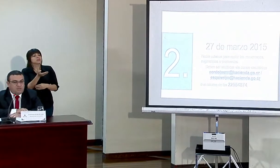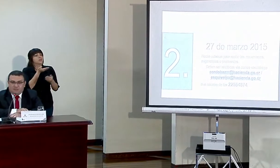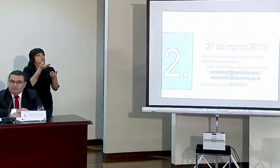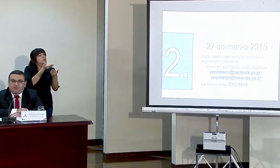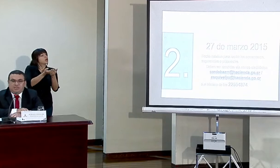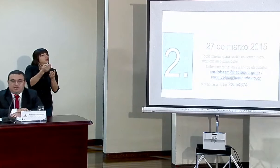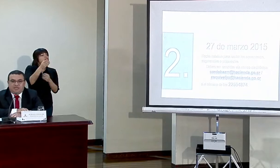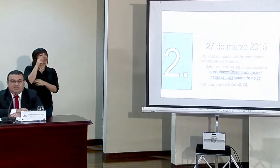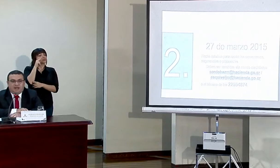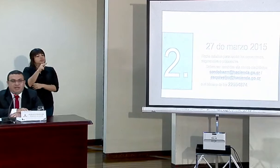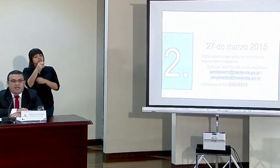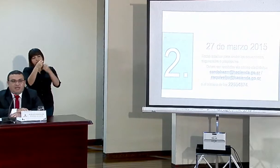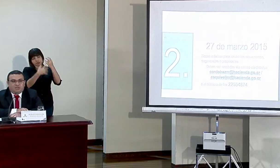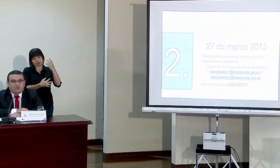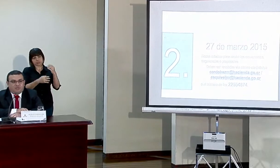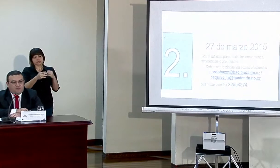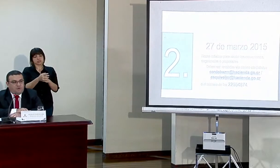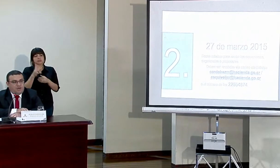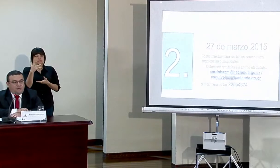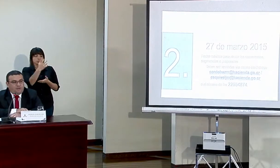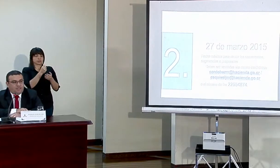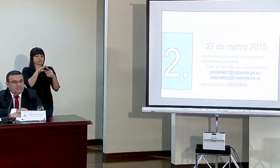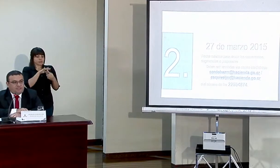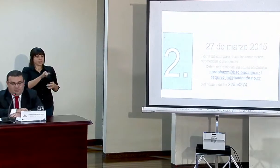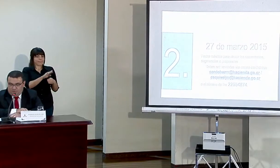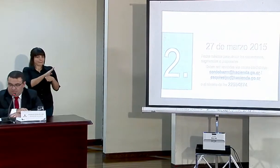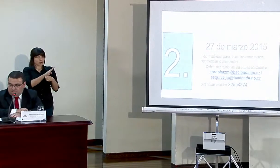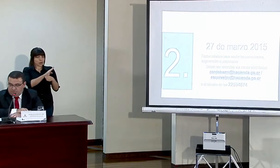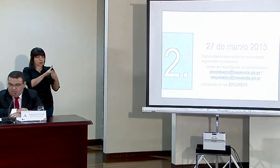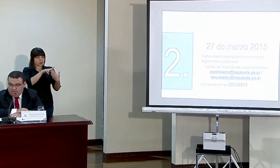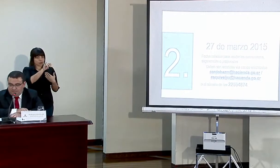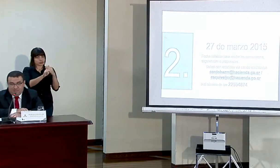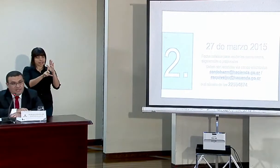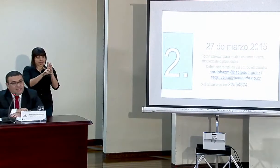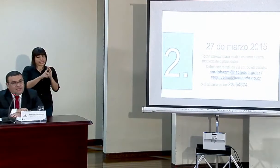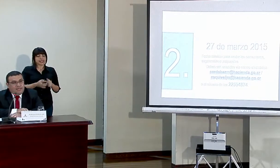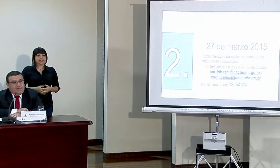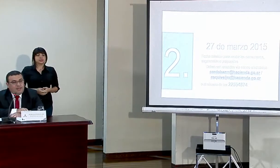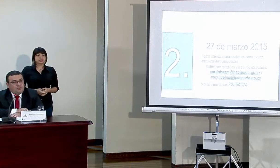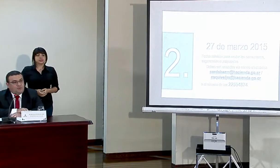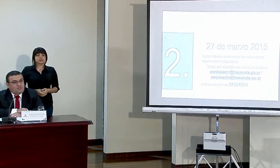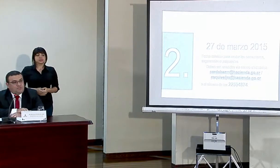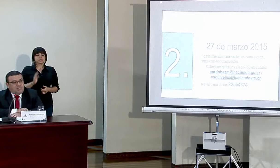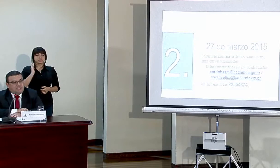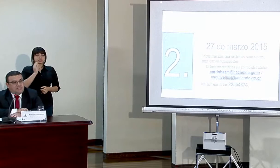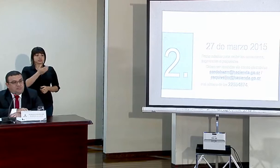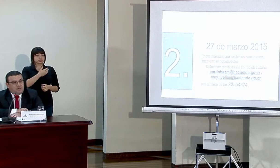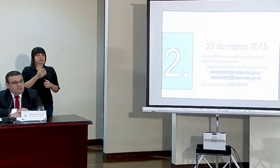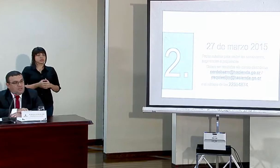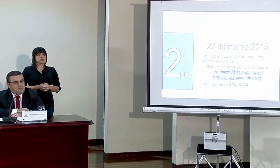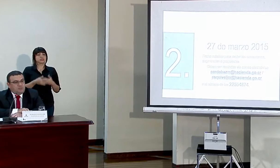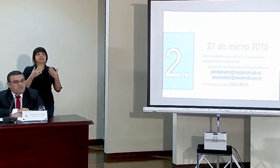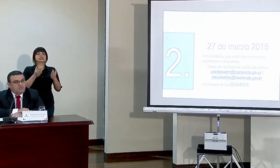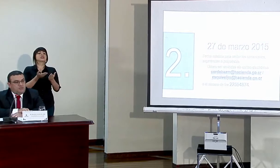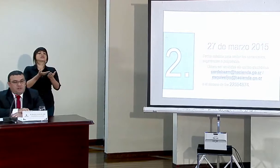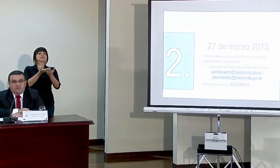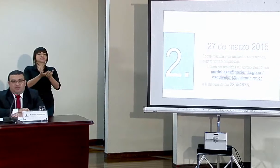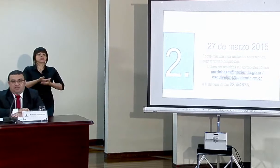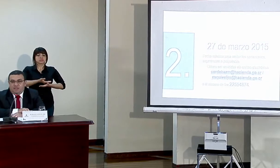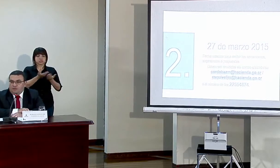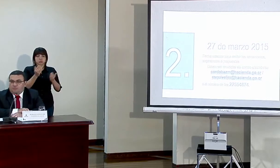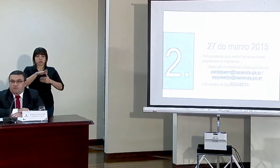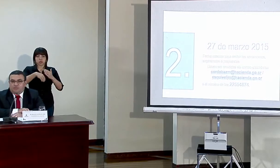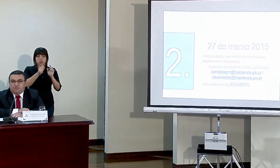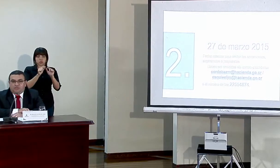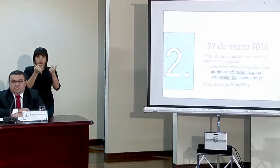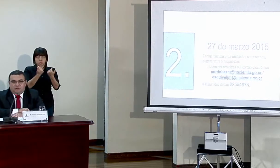propuestas, observaciones, etcétera, sobre esos borradores de proyectos de ley. Hemos puesto a disposición de los